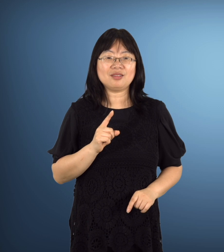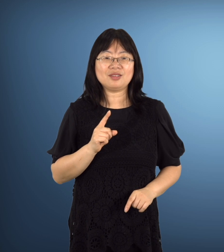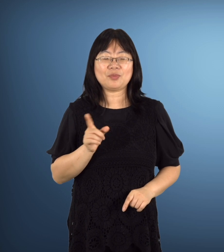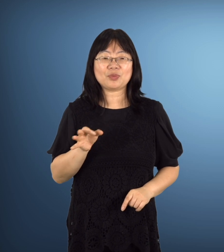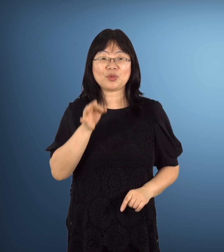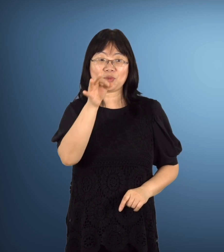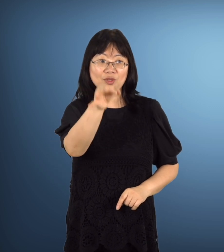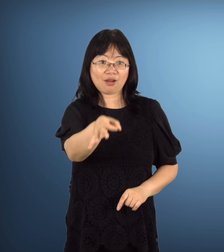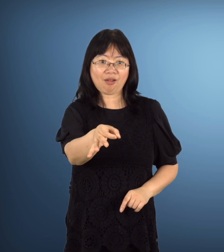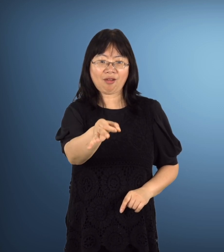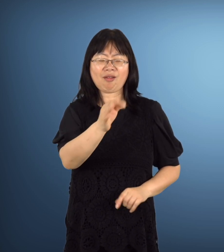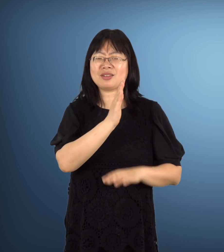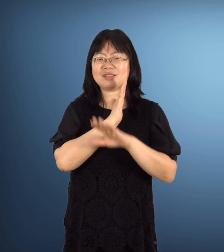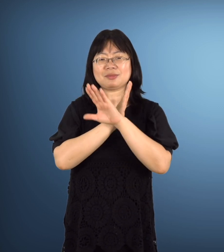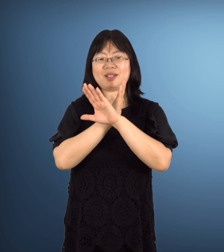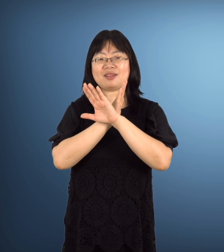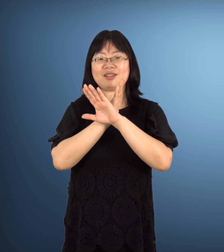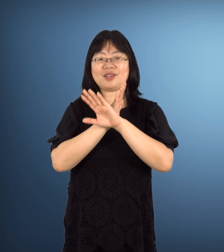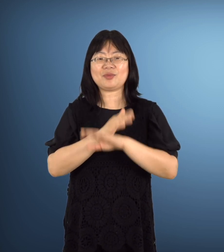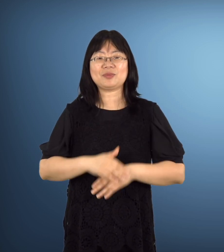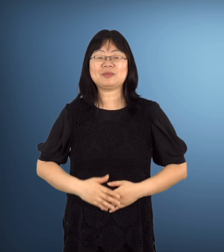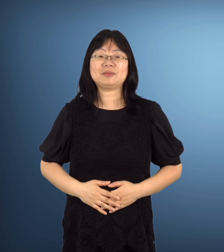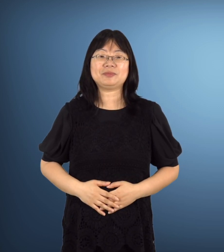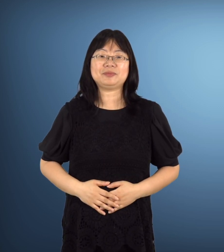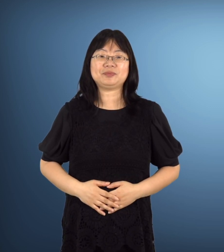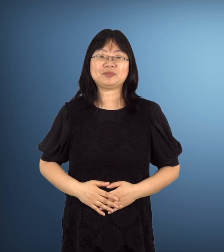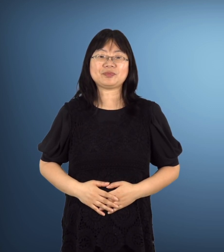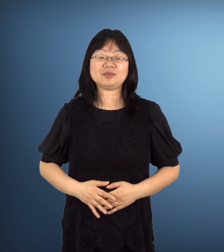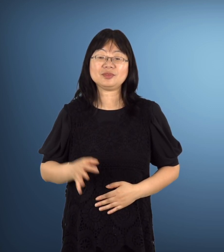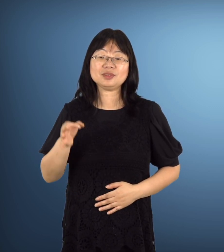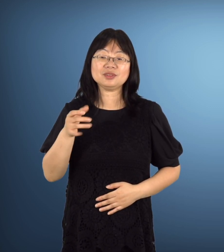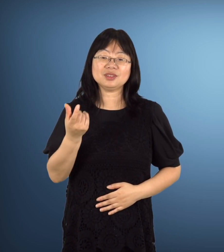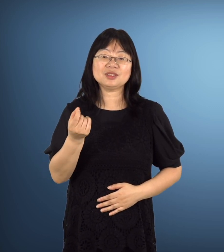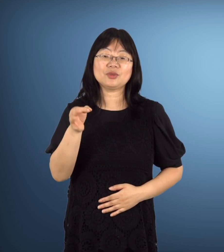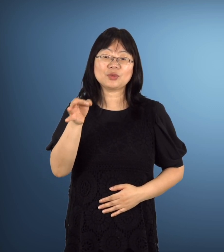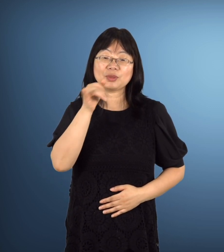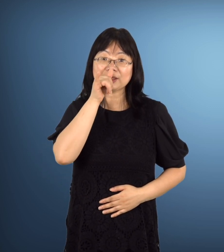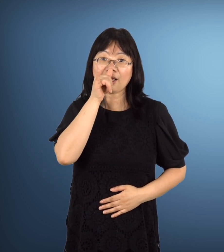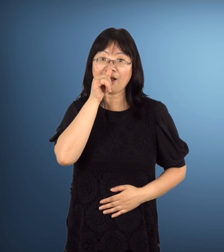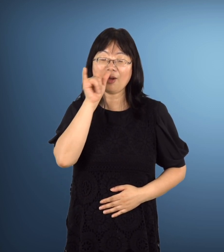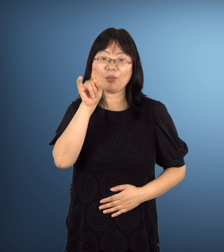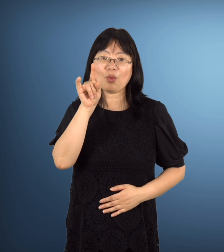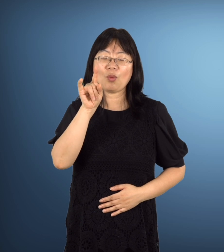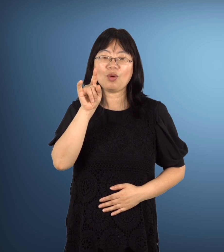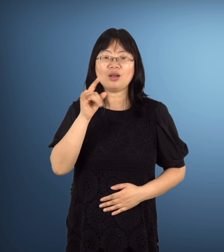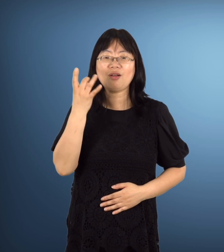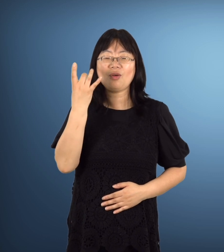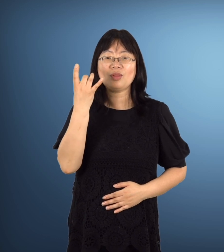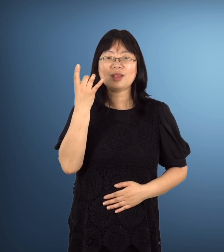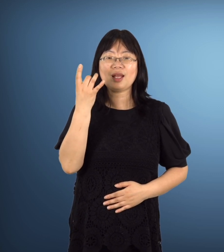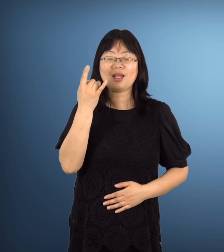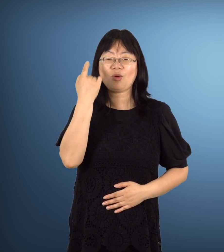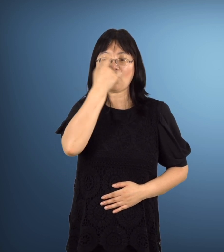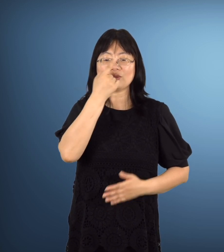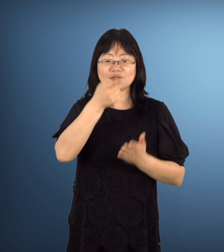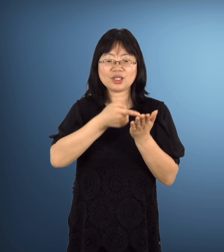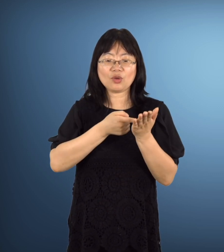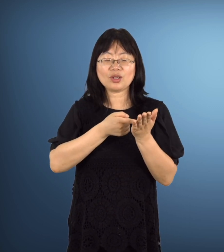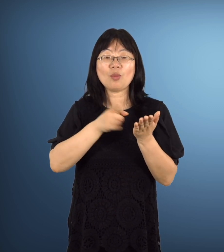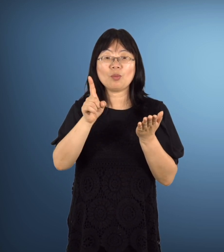돈 들여서는 안 돼요. 그럴 돈 있으면은 차라리 원래 성령이라는